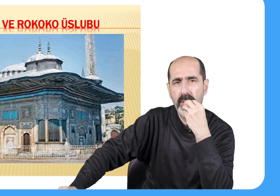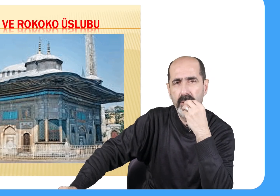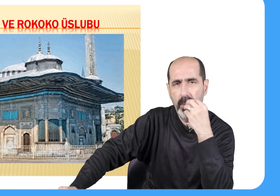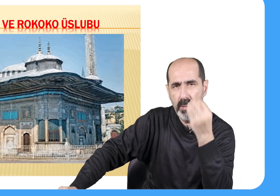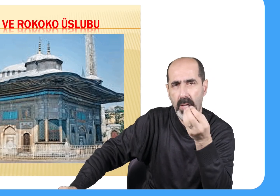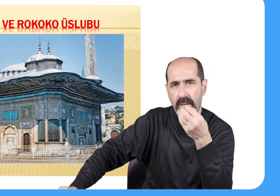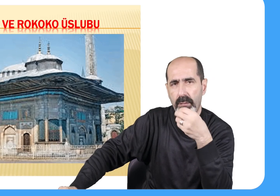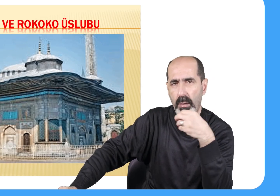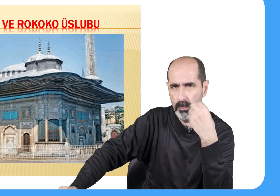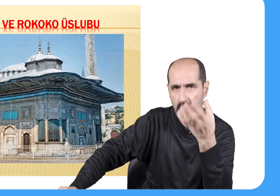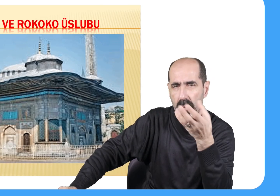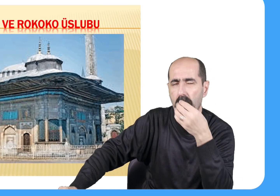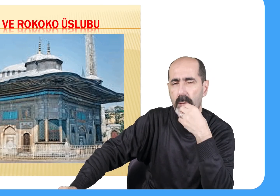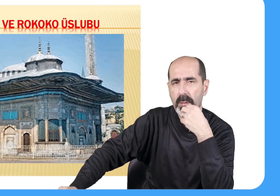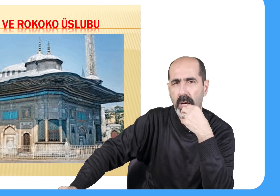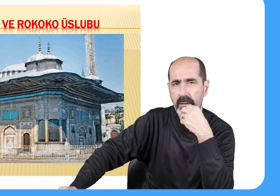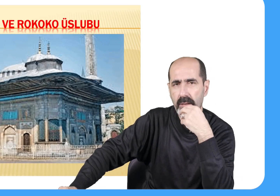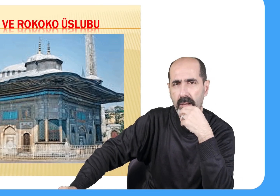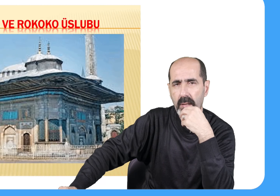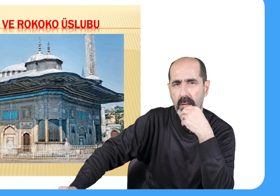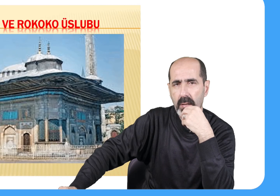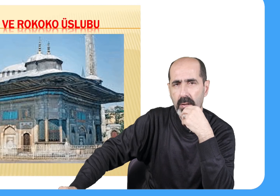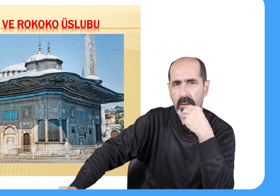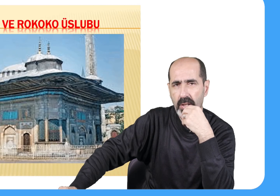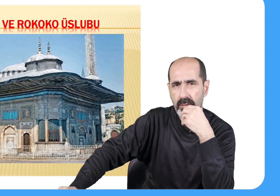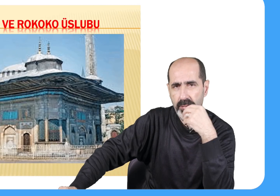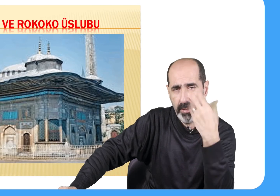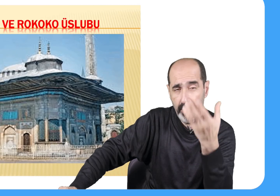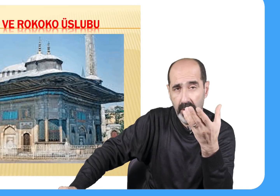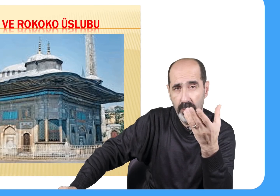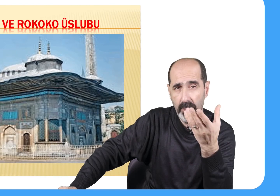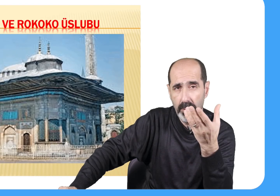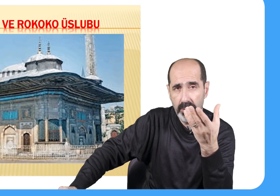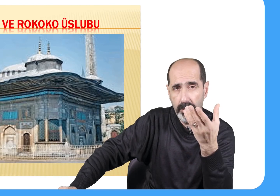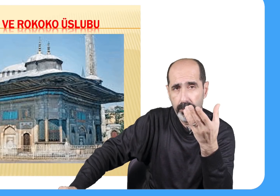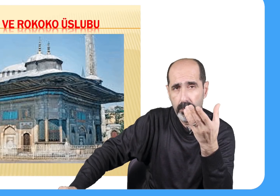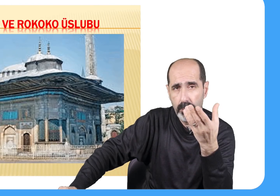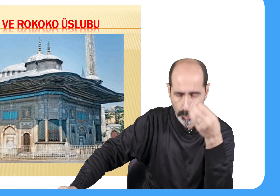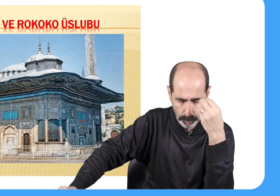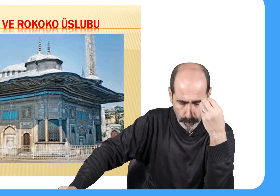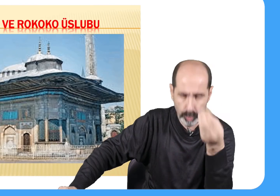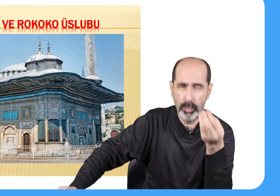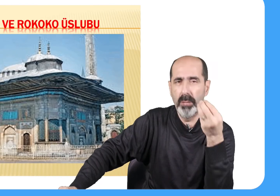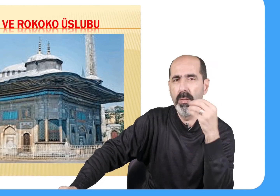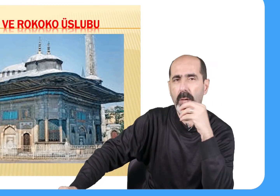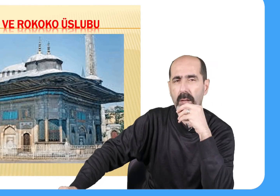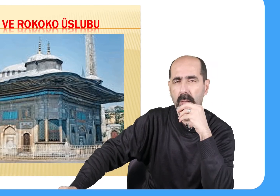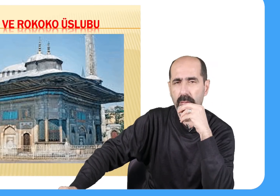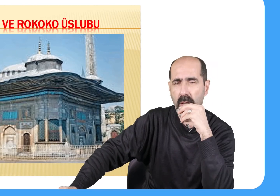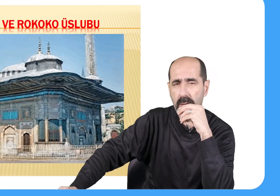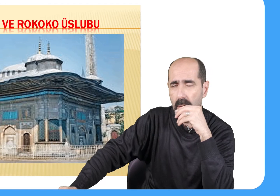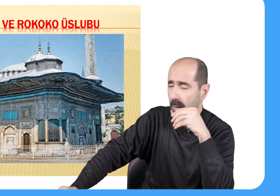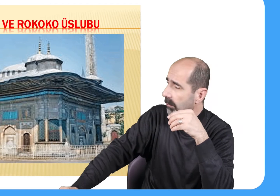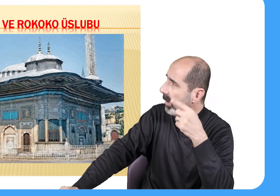tarz bir İslam mimarisi ve Osmanlı mimarisi çerçevesinde eserlerimizi yapılırdı Çok üst düzey